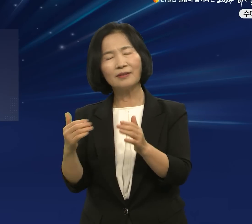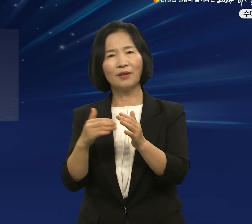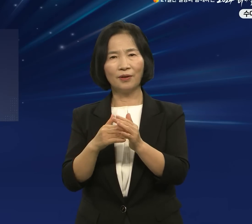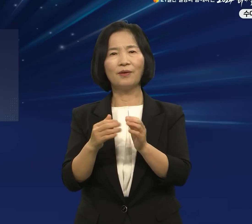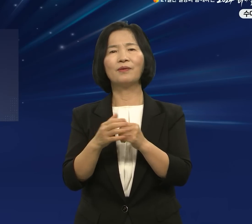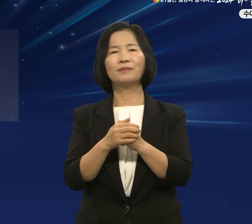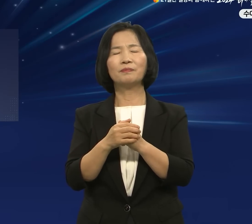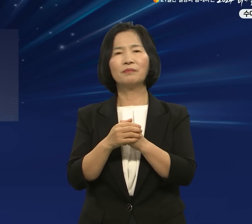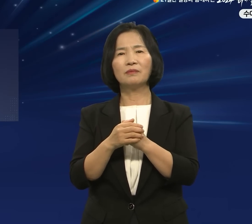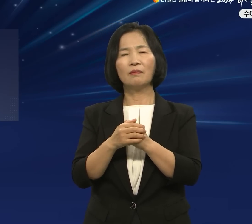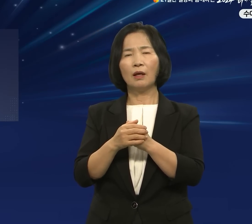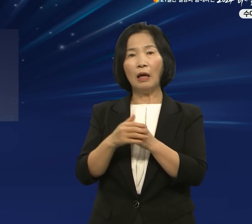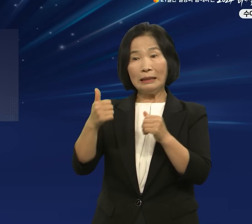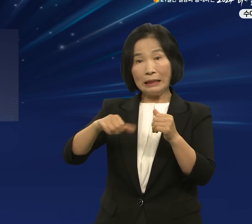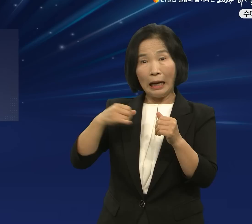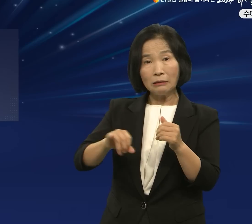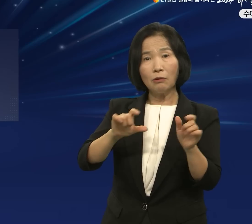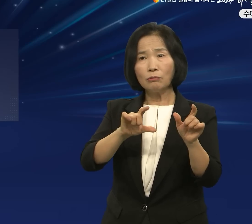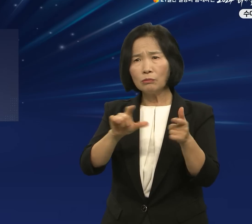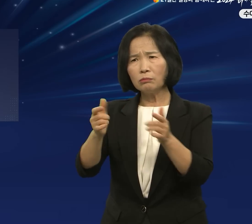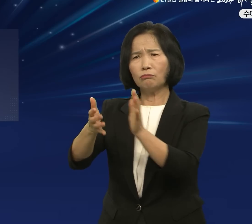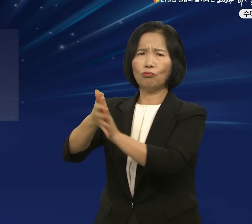자녀들은 도시에 계셨고